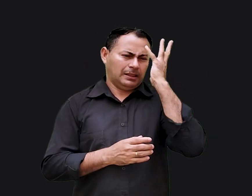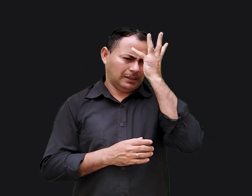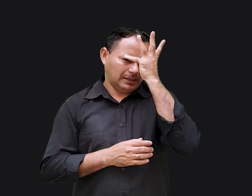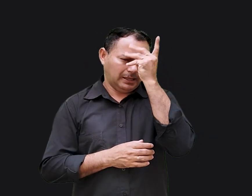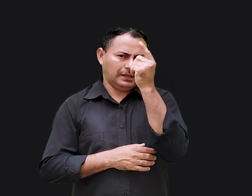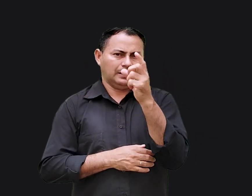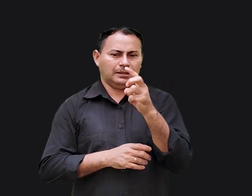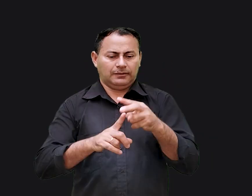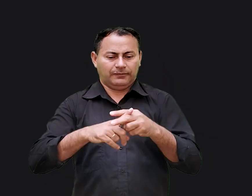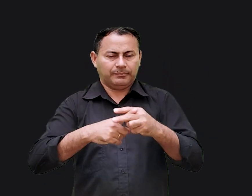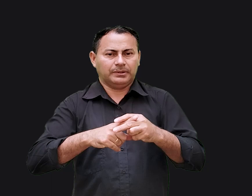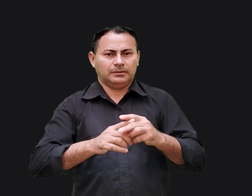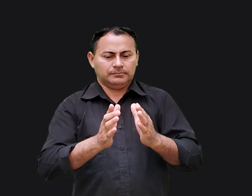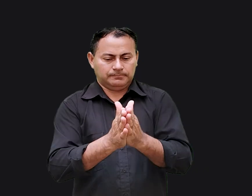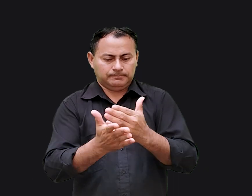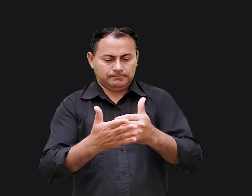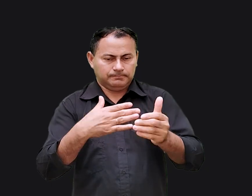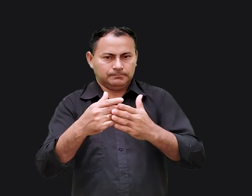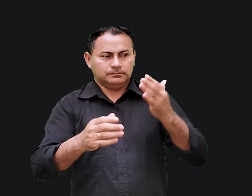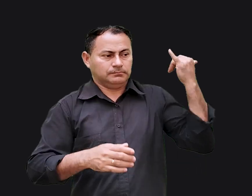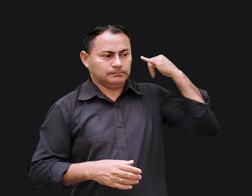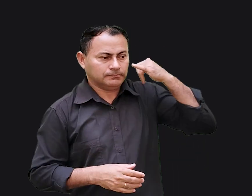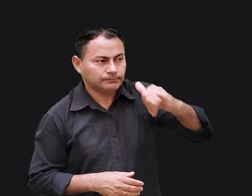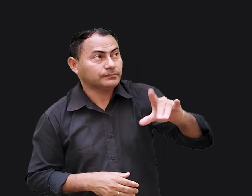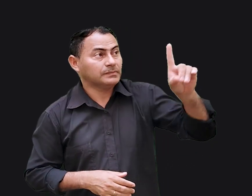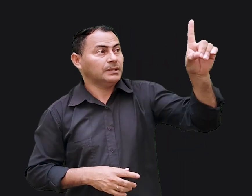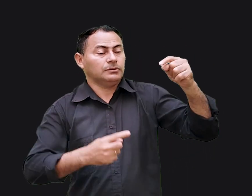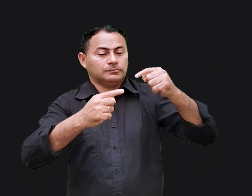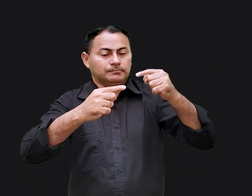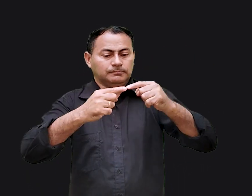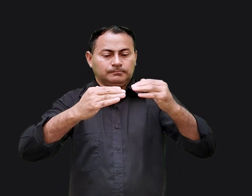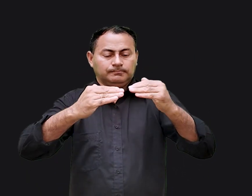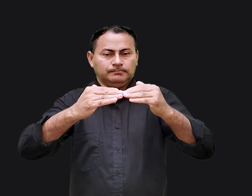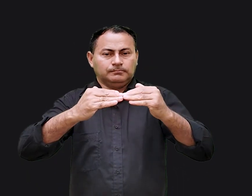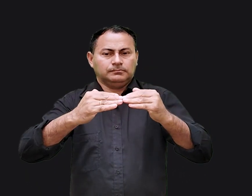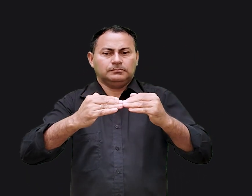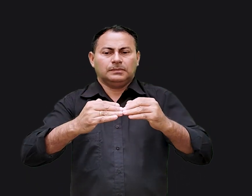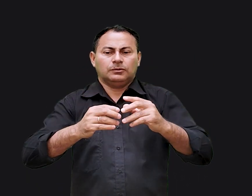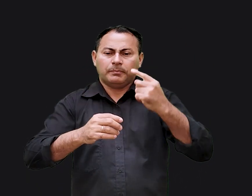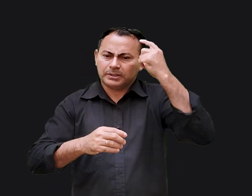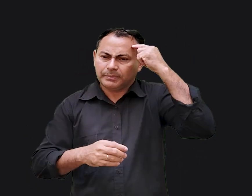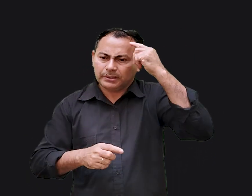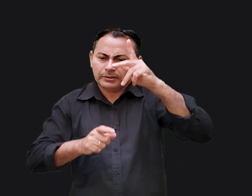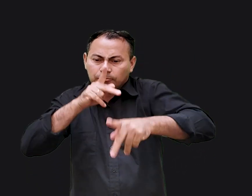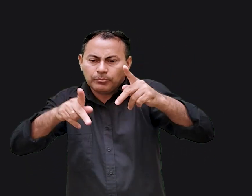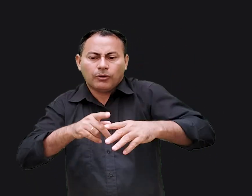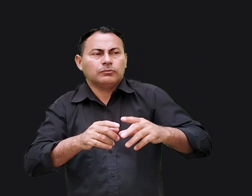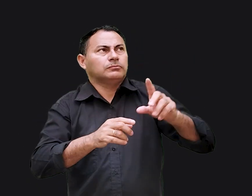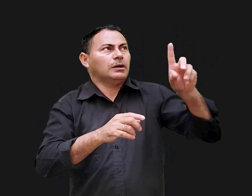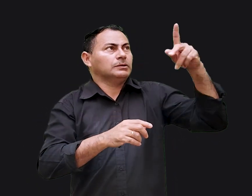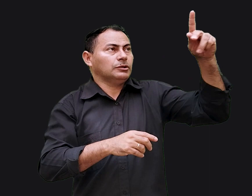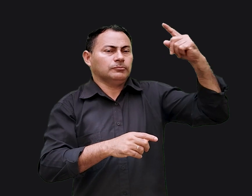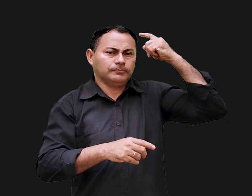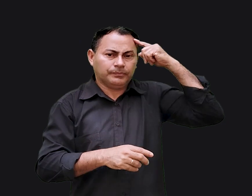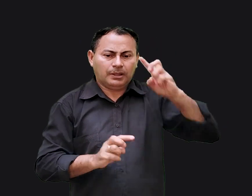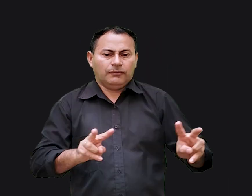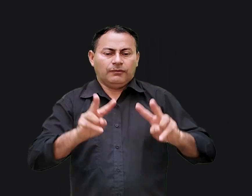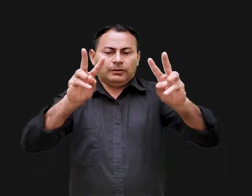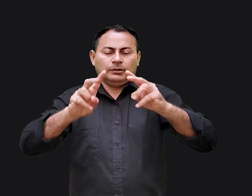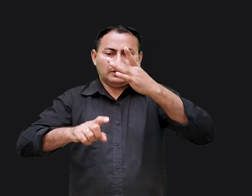mãos do profeta, através da qual Deus alinha os pensamentos do homem aos seus pensamentos, e os valores do homem aos